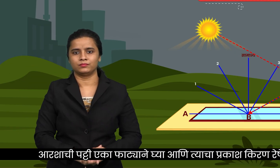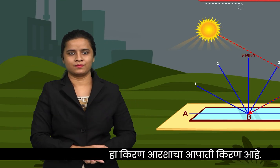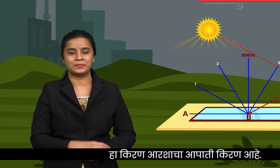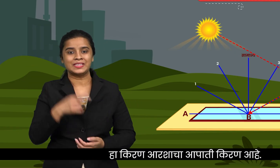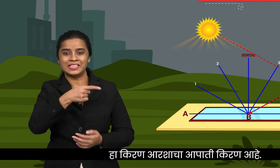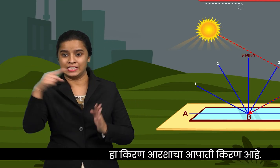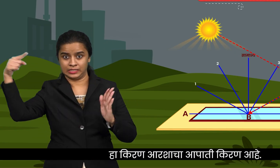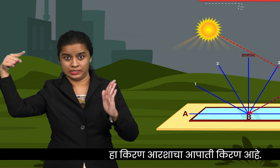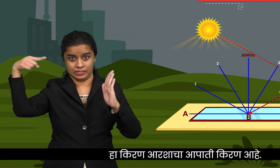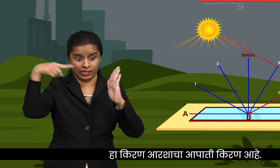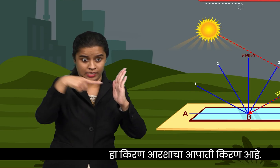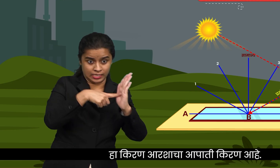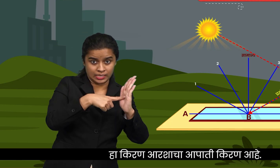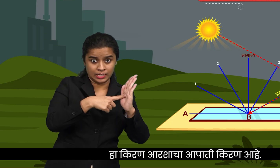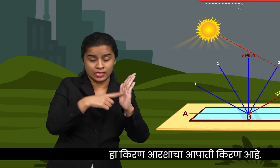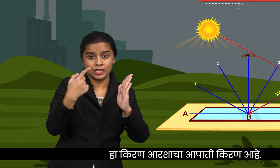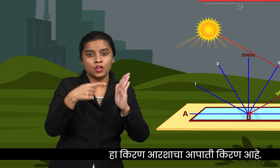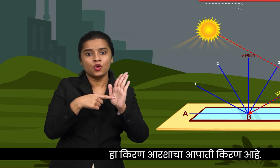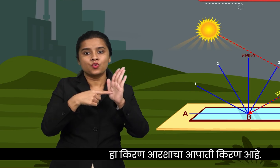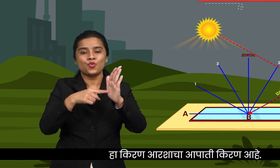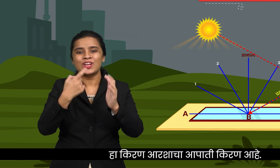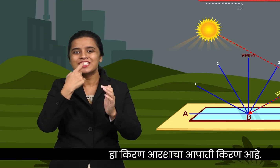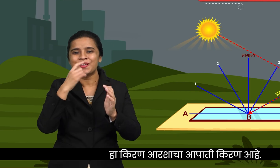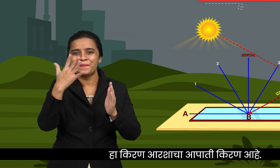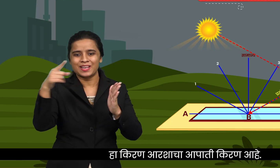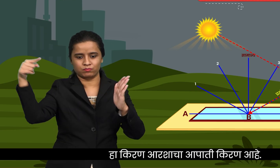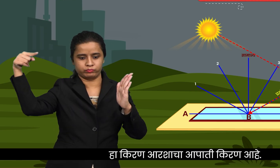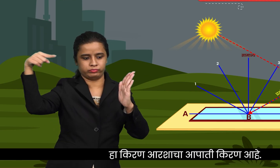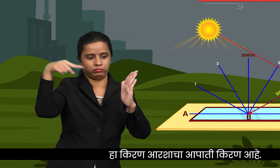द्या. हा किरण आरशाची आपती किरण आहे.